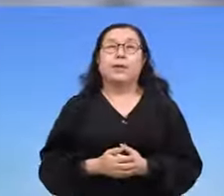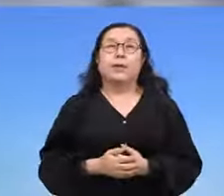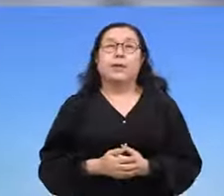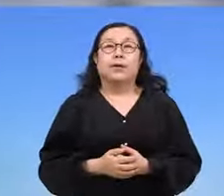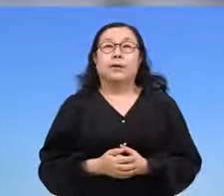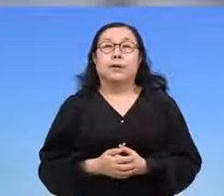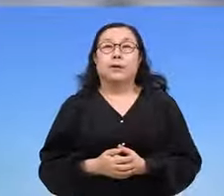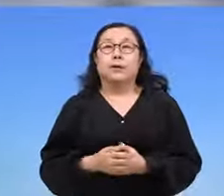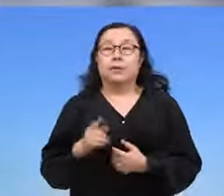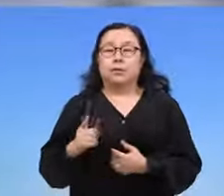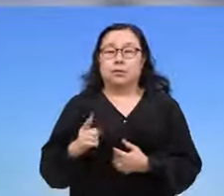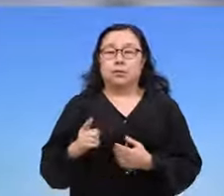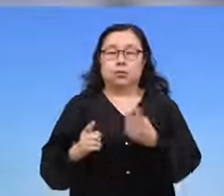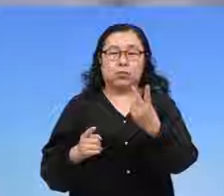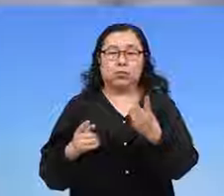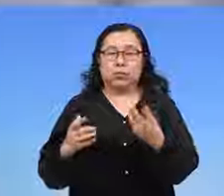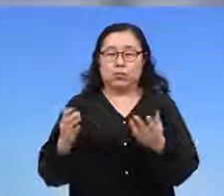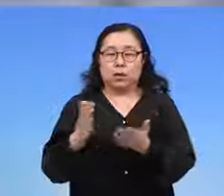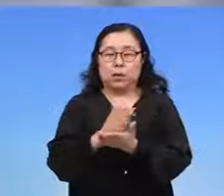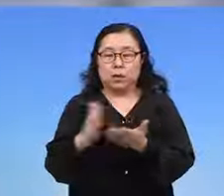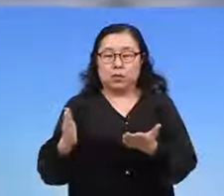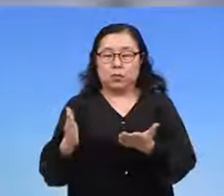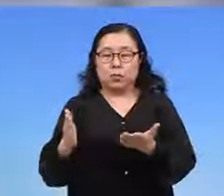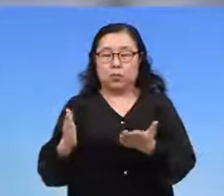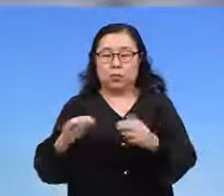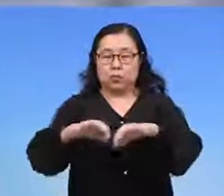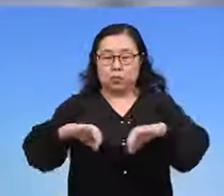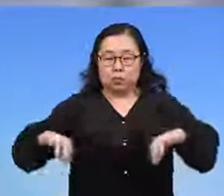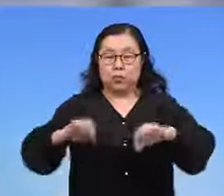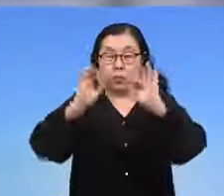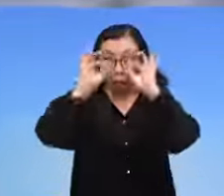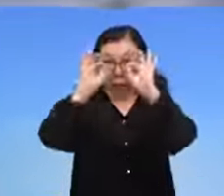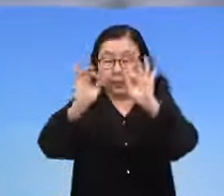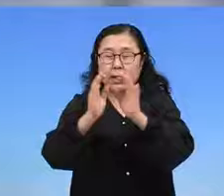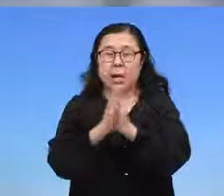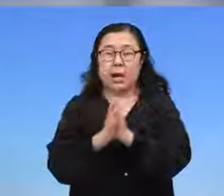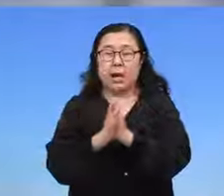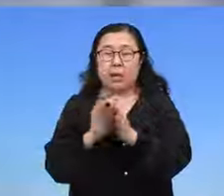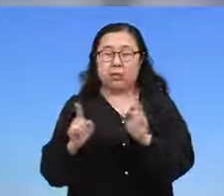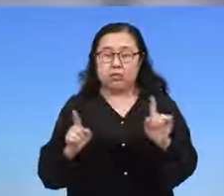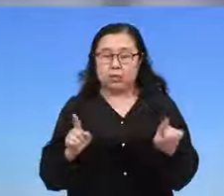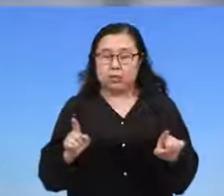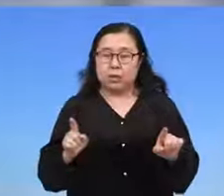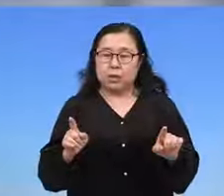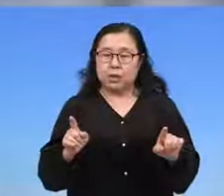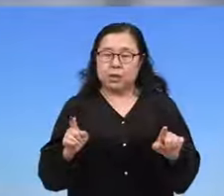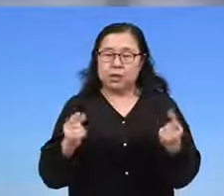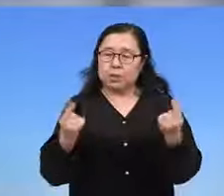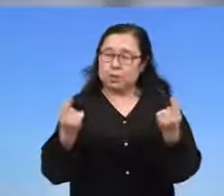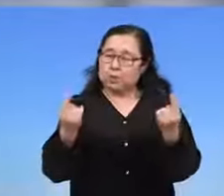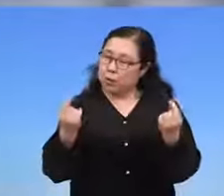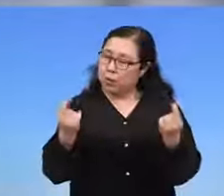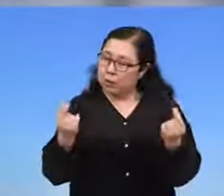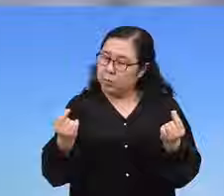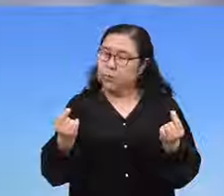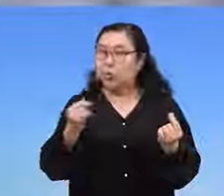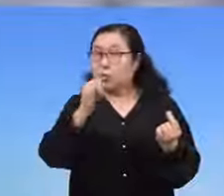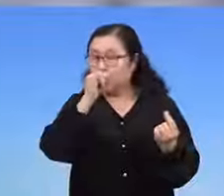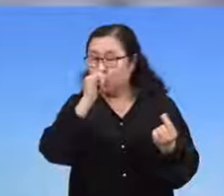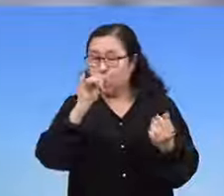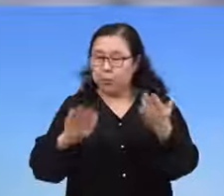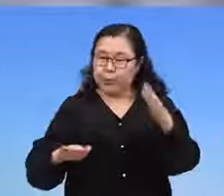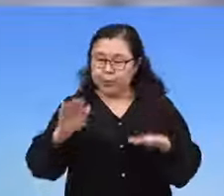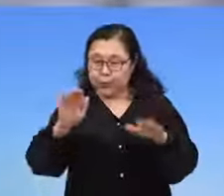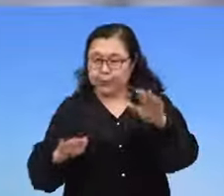이렇게 본문에 나오는 인물을 두 그룹으로 나눠놓고 보니까 이 두 그룹의 공통점도 있고 차이점도 있는